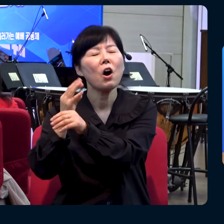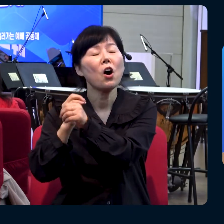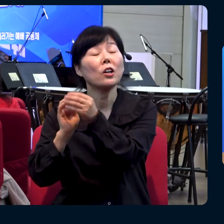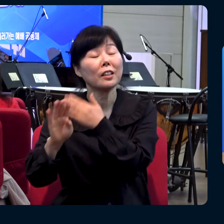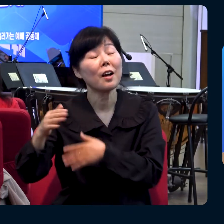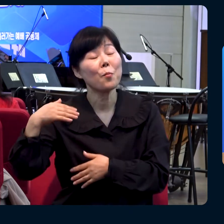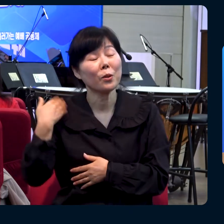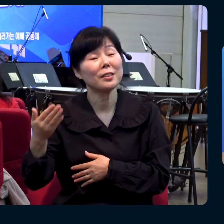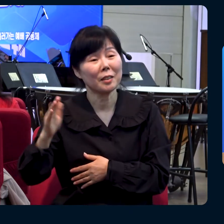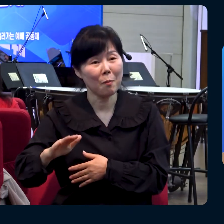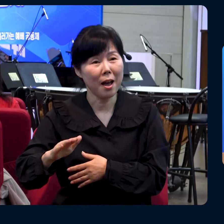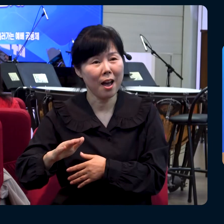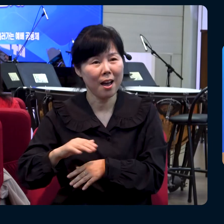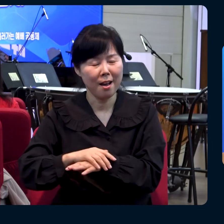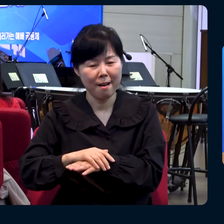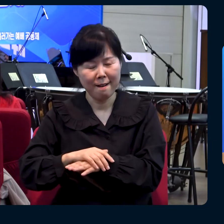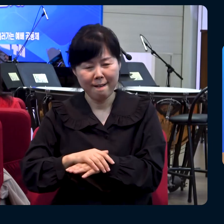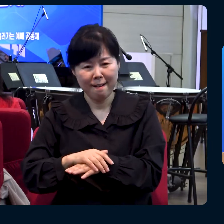줄 믿습니다.